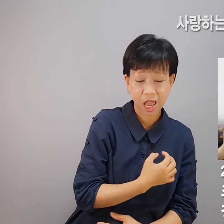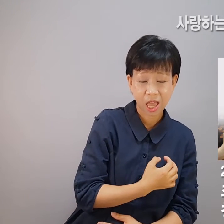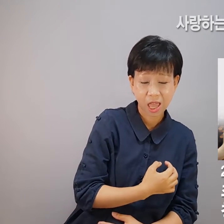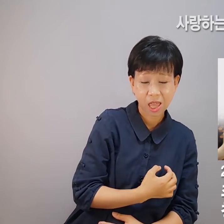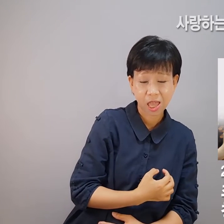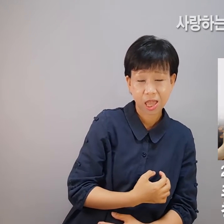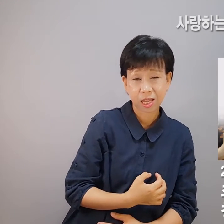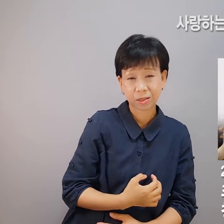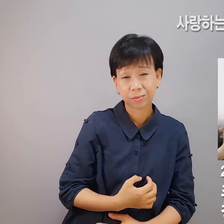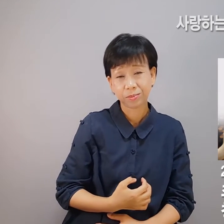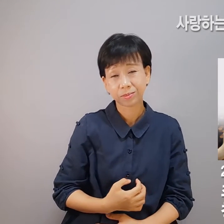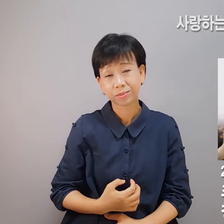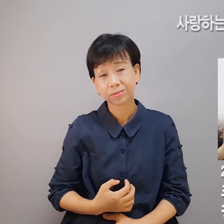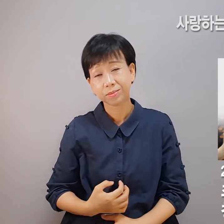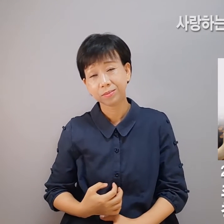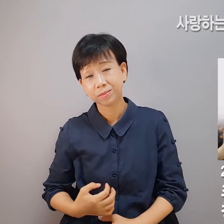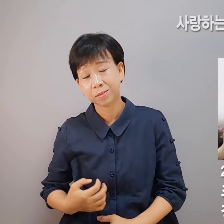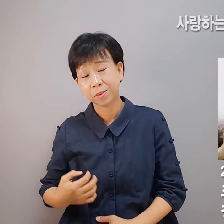슬퍼하시네.